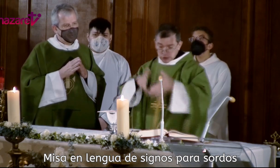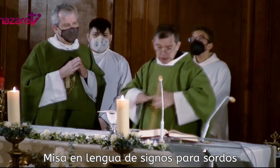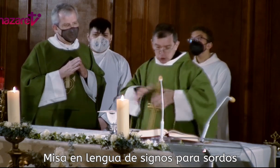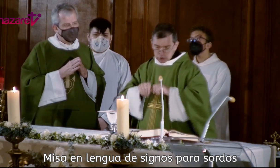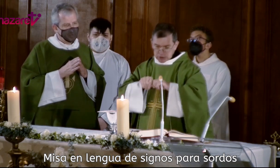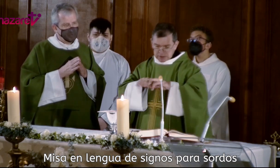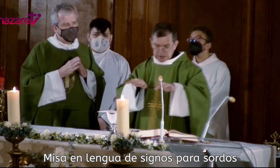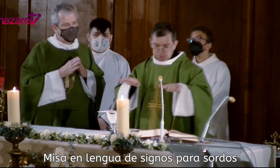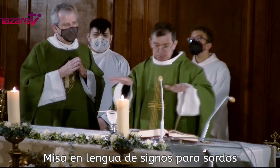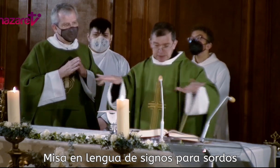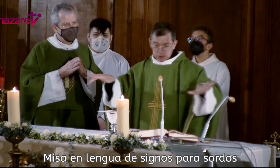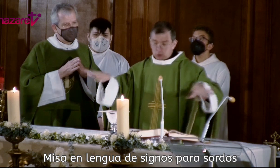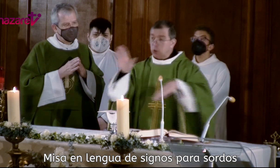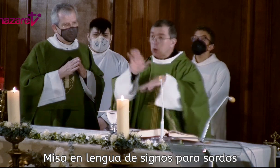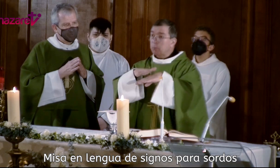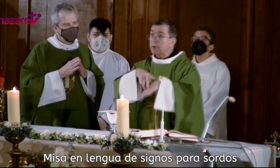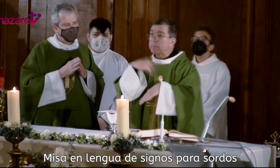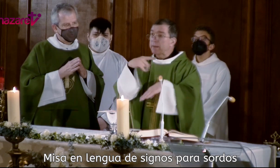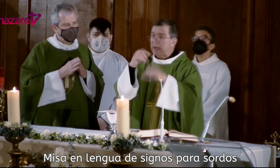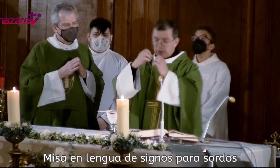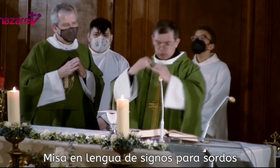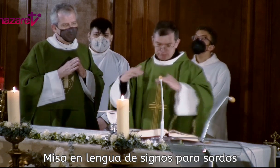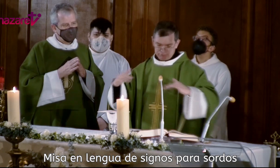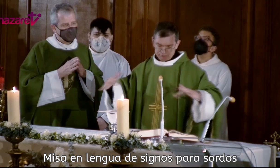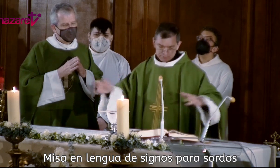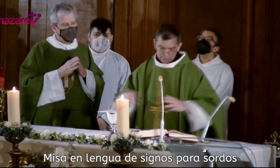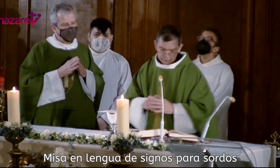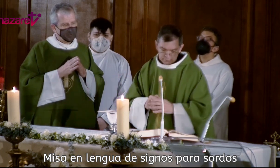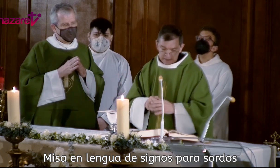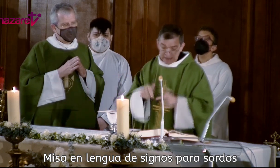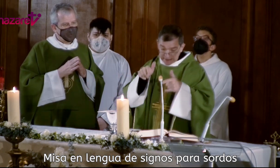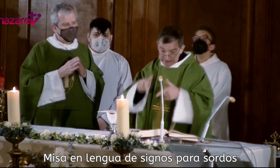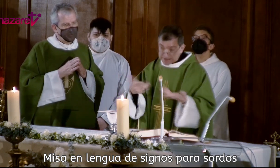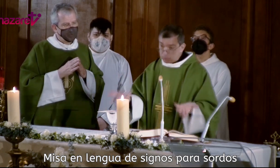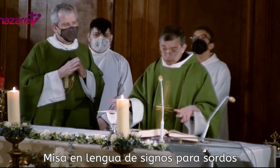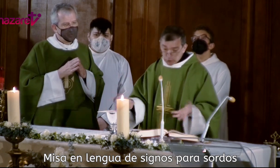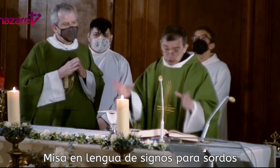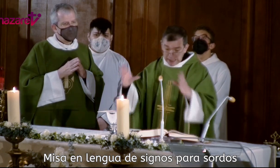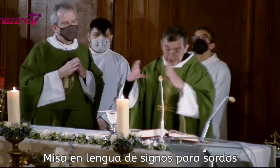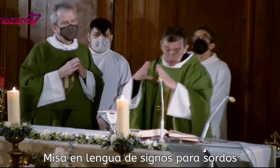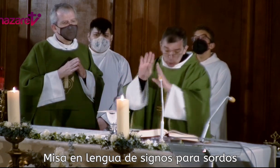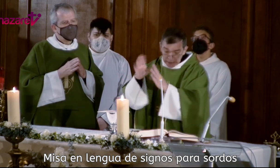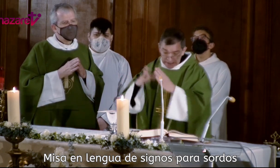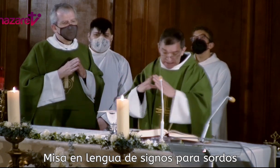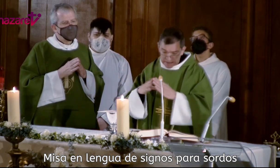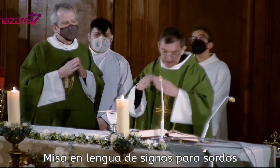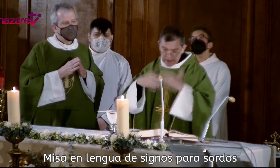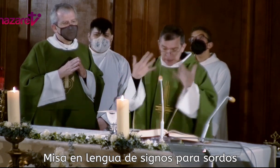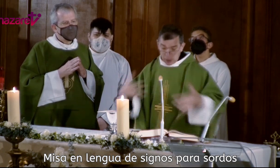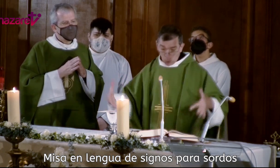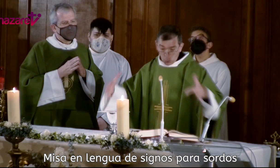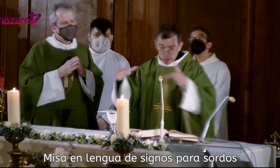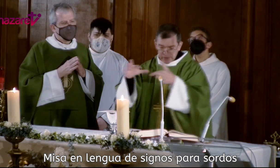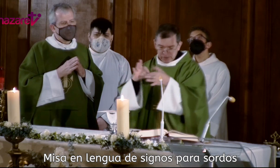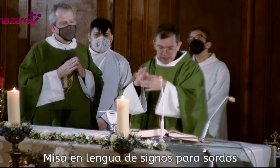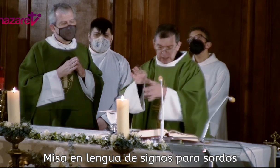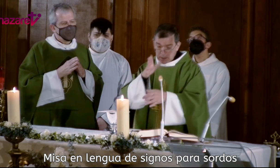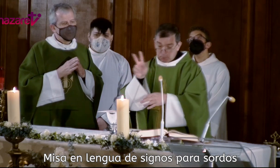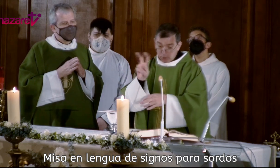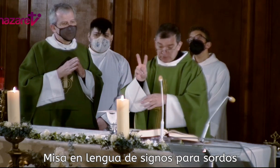hijos dispersos por el pecado. De este modo, tu Iglesia, unificada por